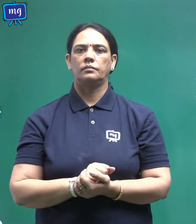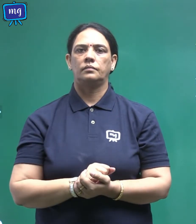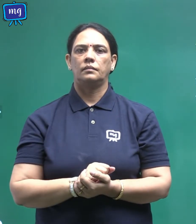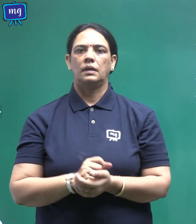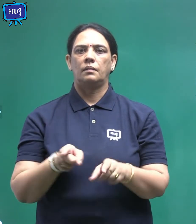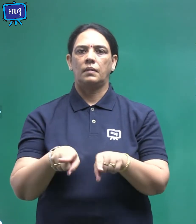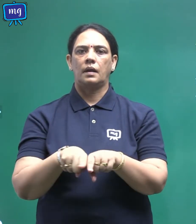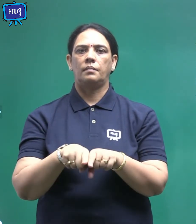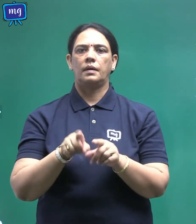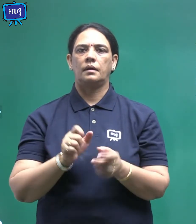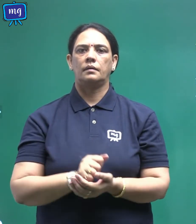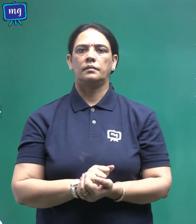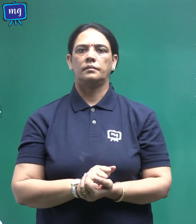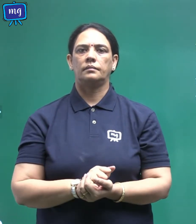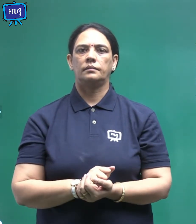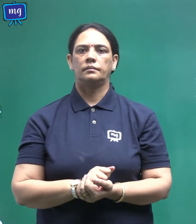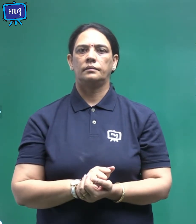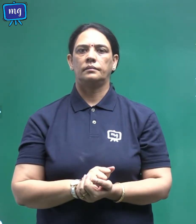बराबर